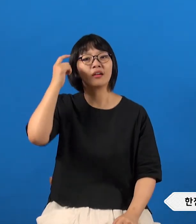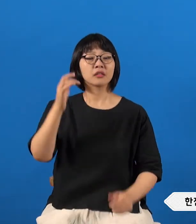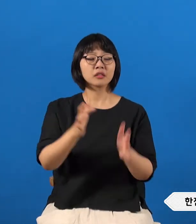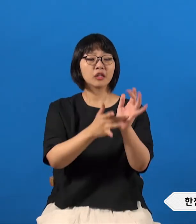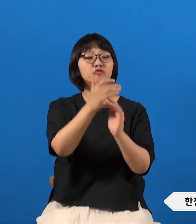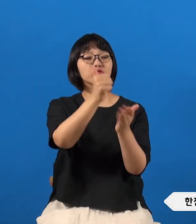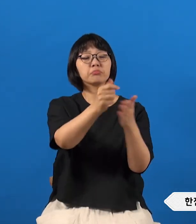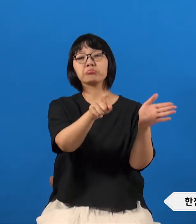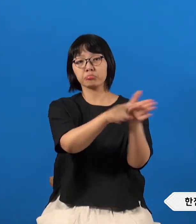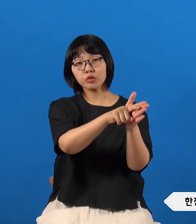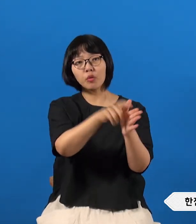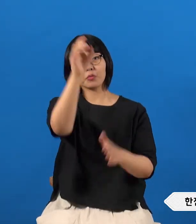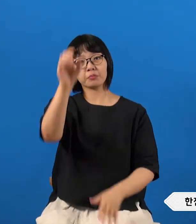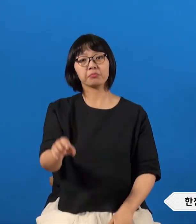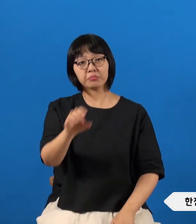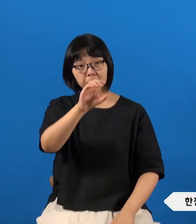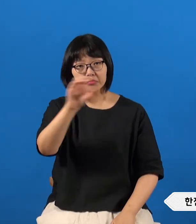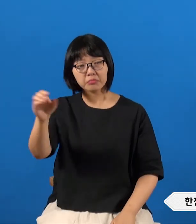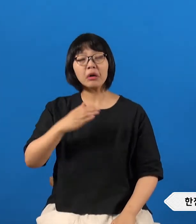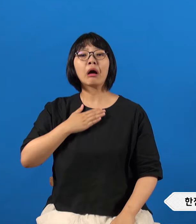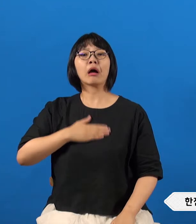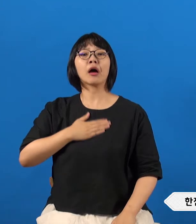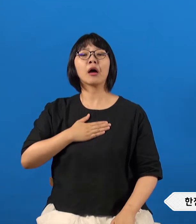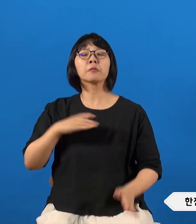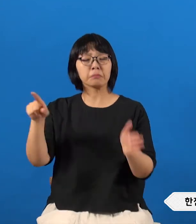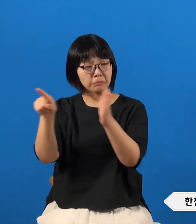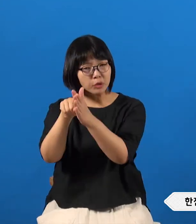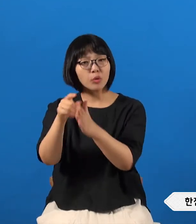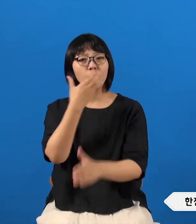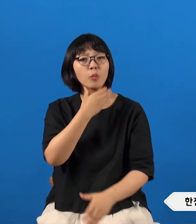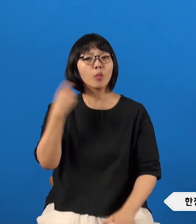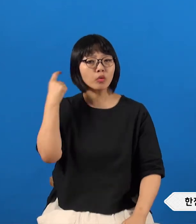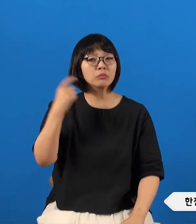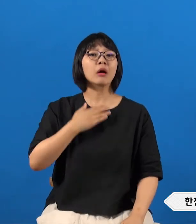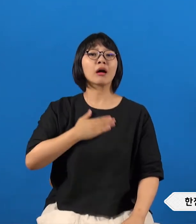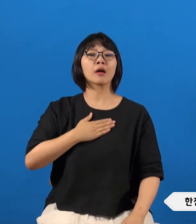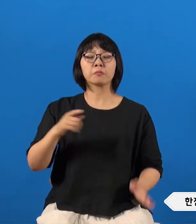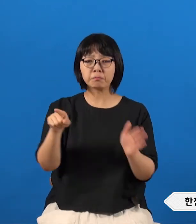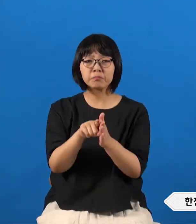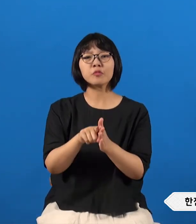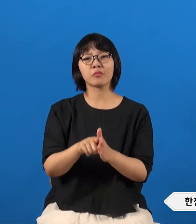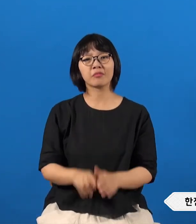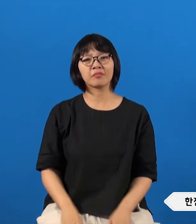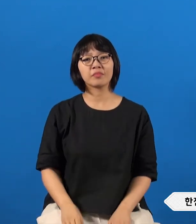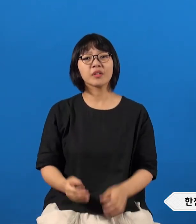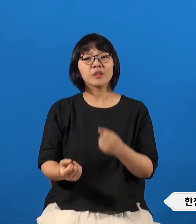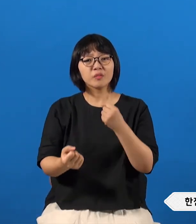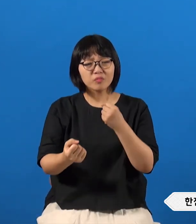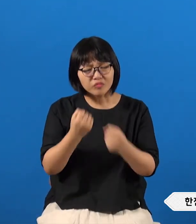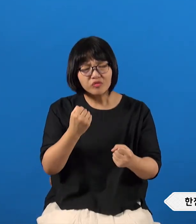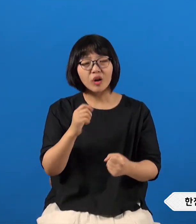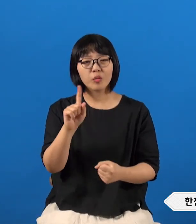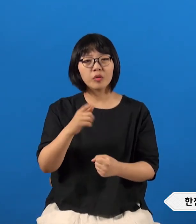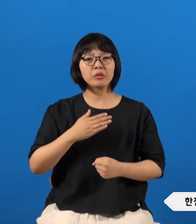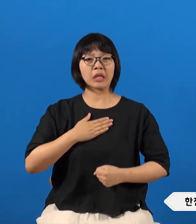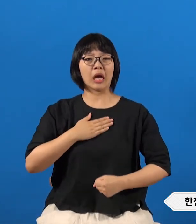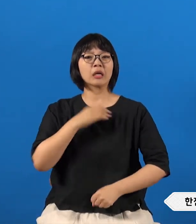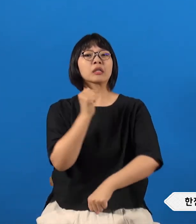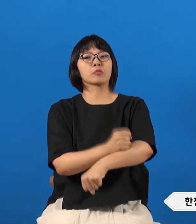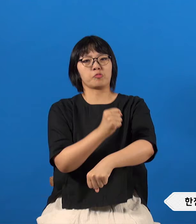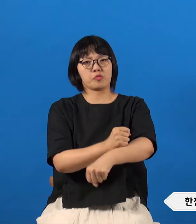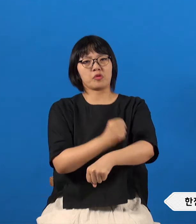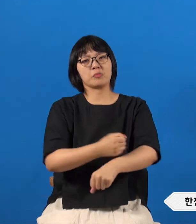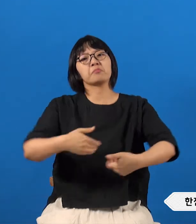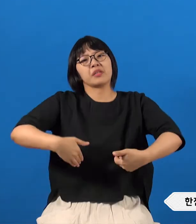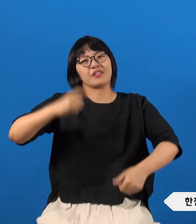아닙니다. 십자가, 복음 안 믿은 거 아닙니다. 다 믿었습니다. 믿으면서도 또 공표도 많아야